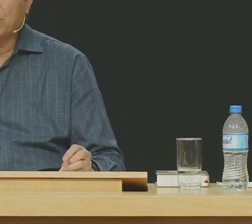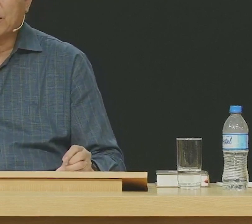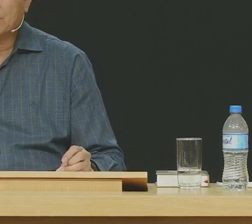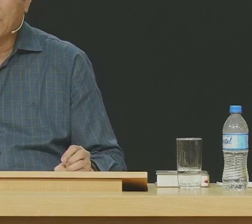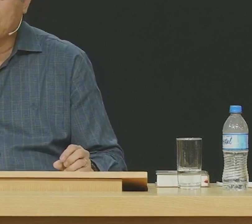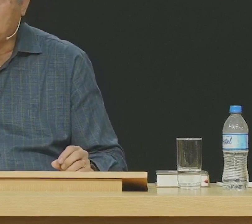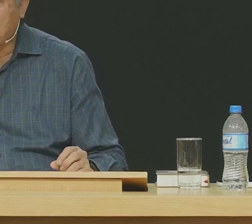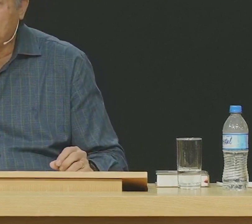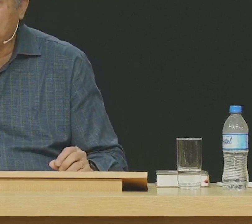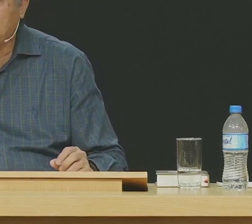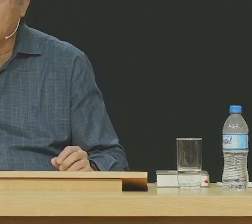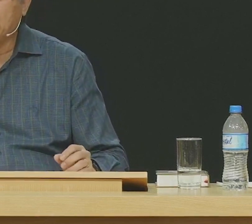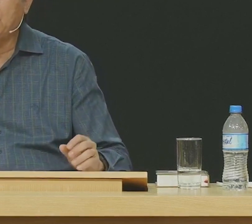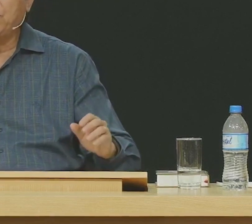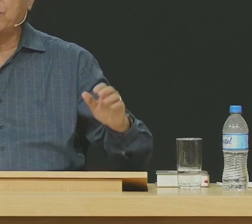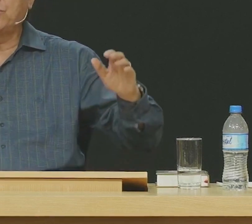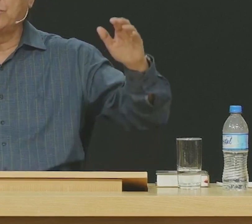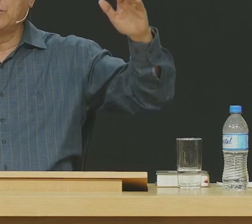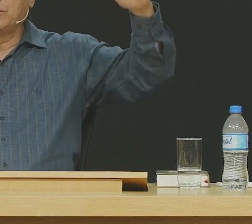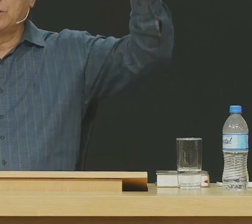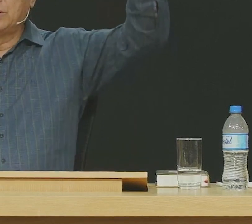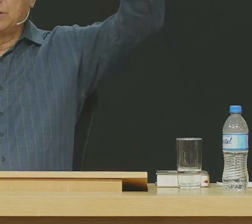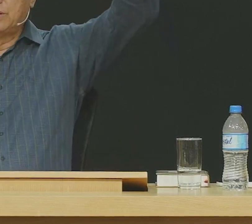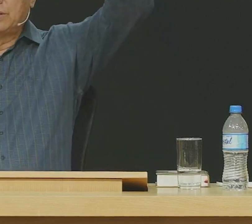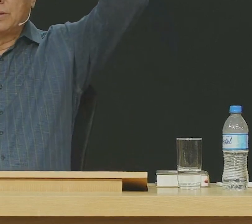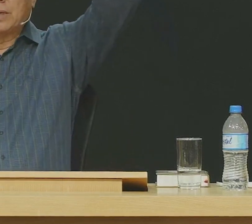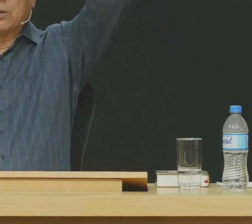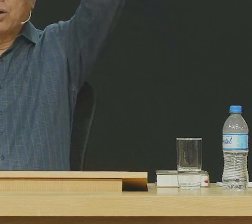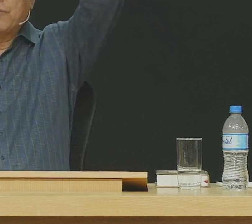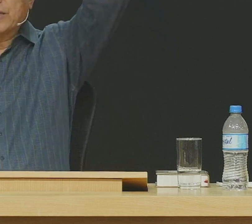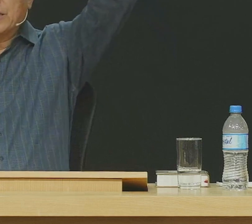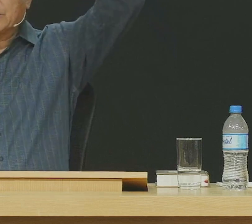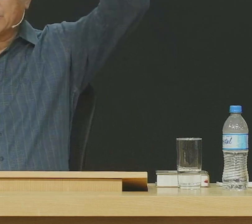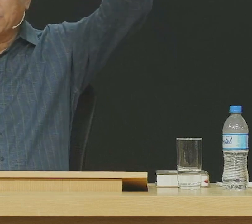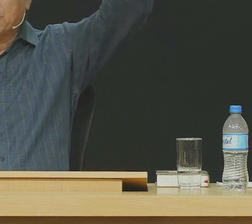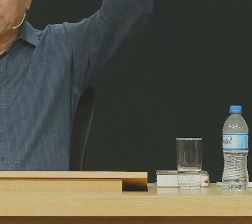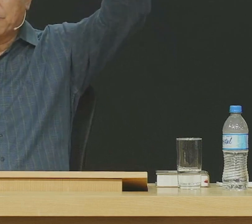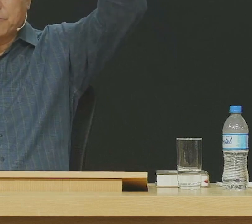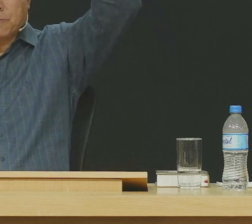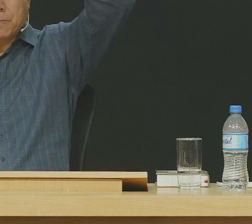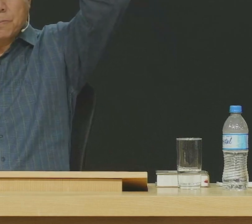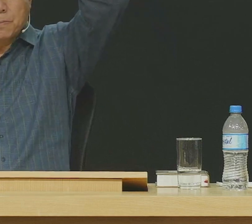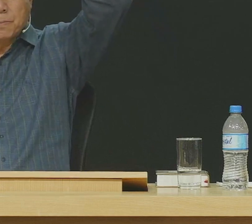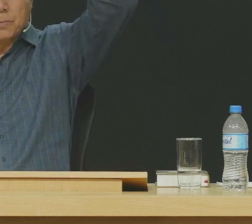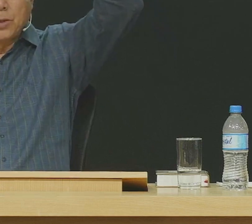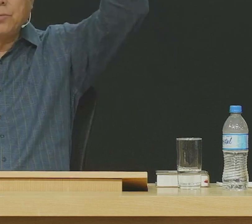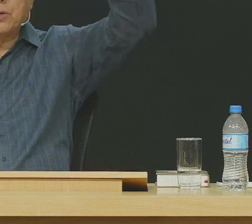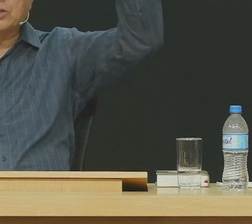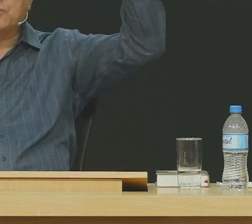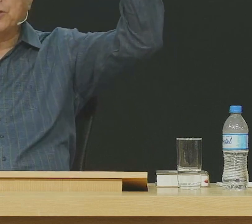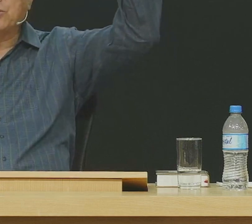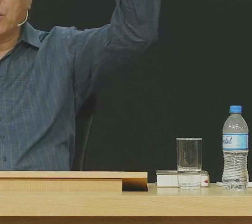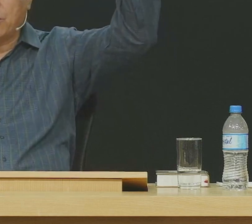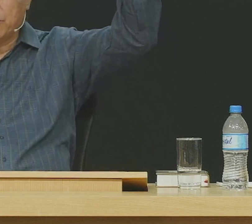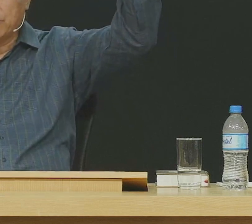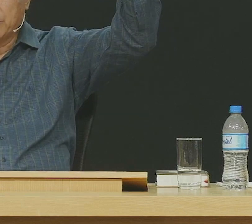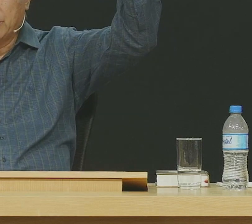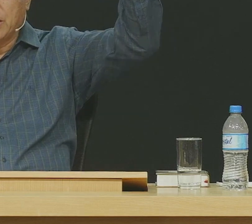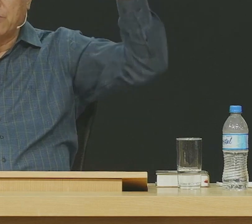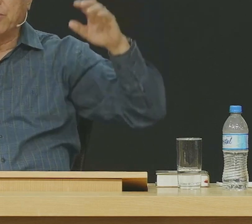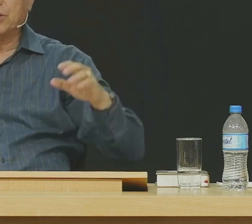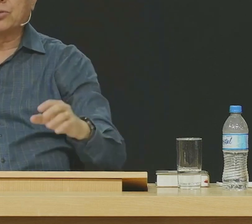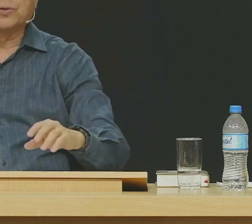Se conectar com o homem a nível da nova criação, nível